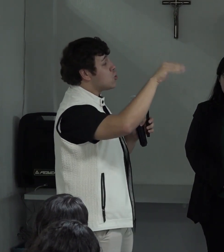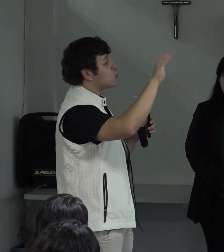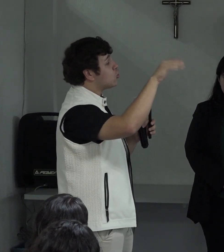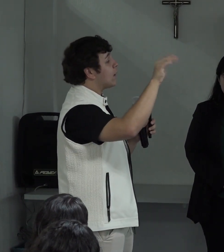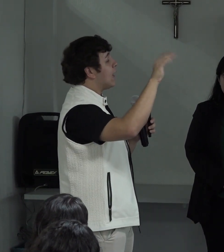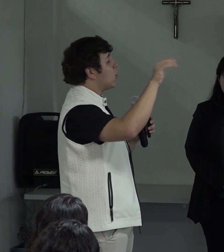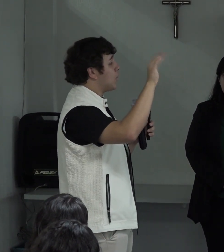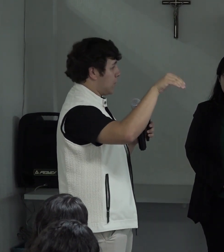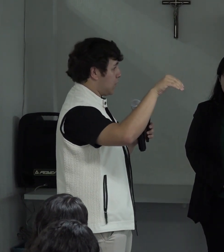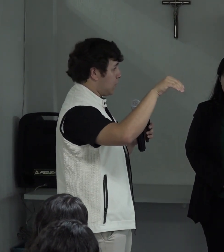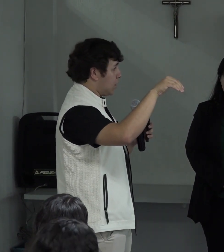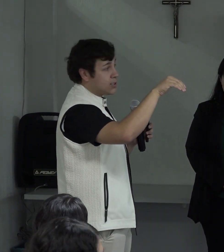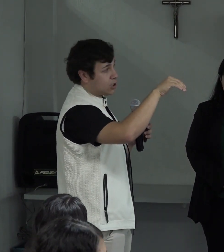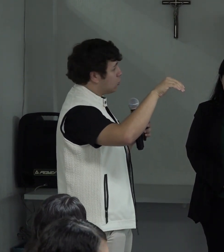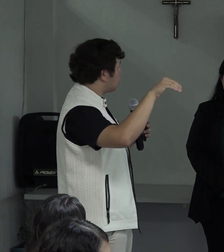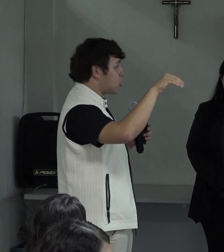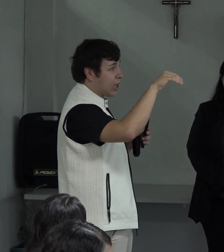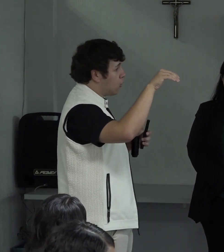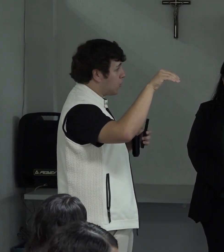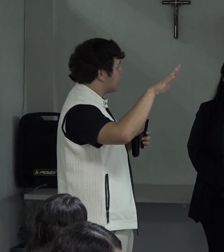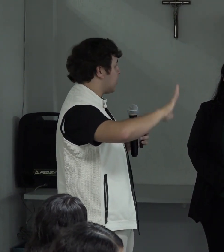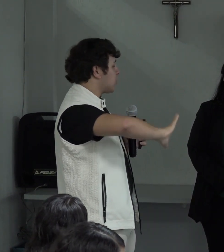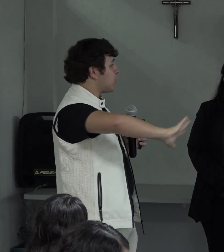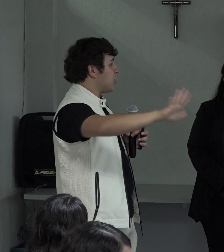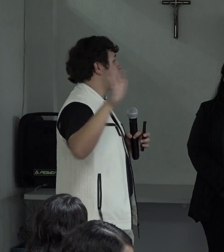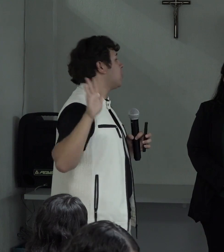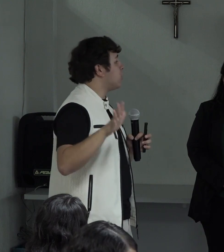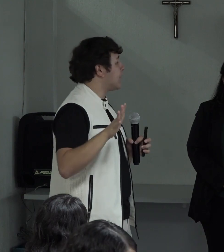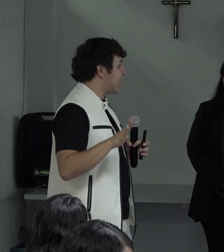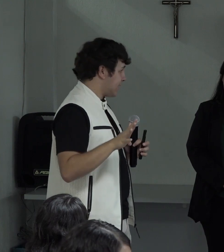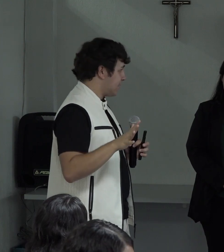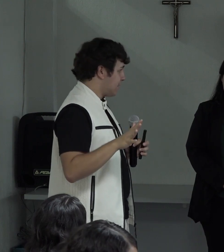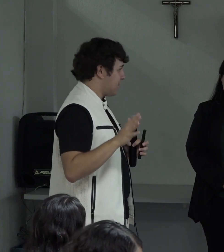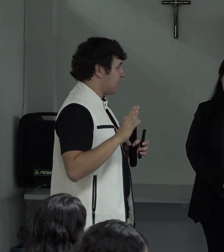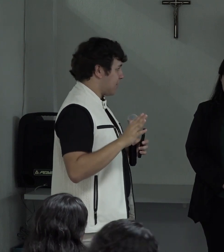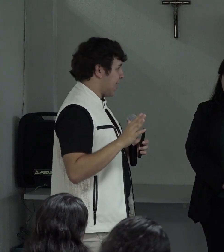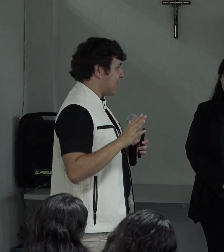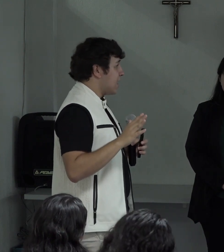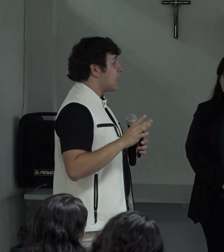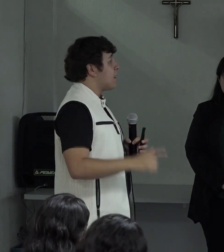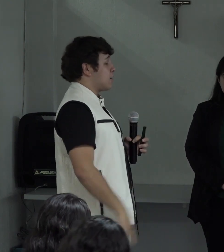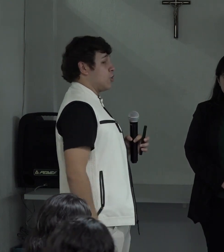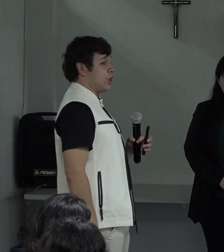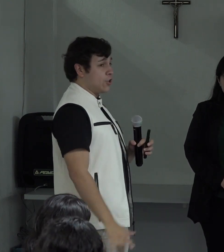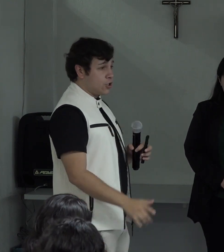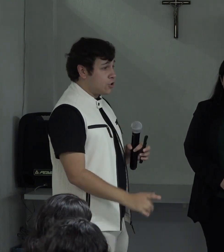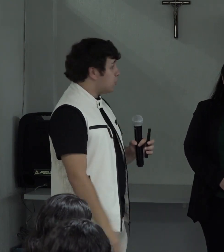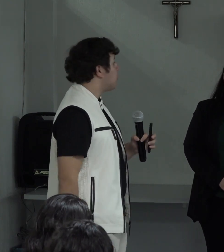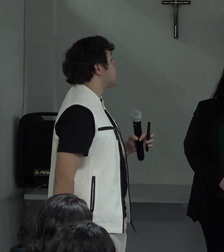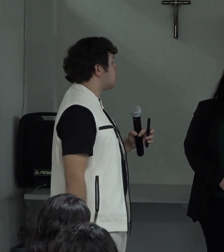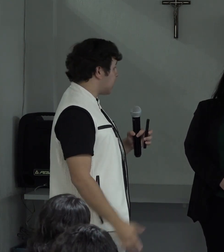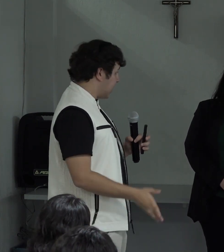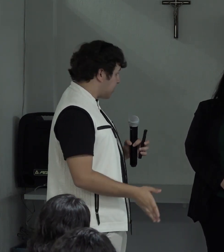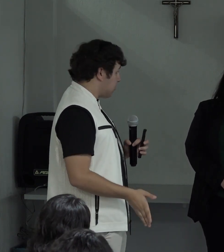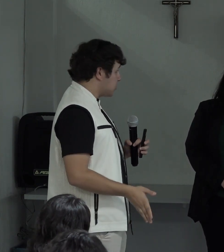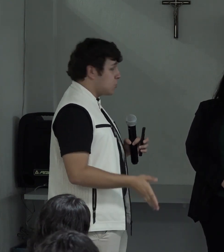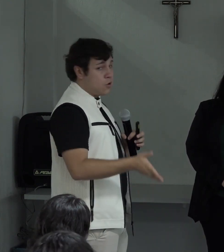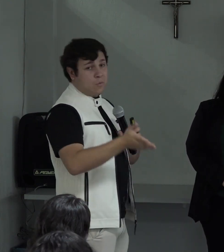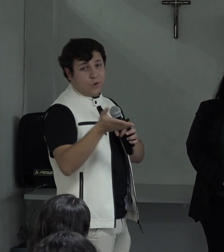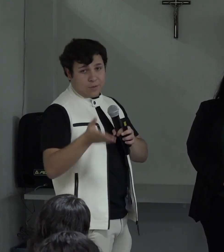nos toca el hombro. Si no nos toca el hombro, tenemos prohibido voltear. ¿Ok? Sonidos. Podemos reírnos, podemos